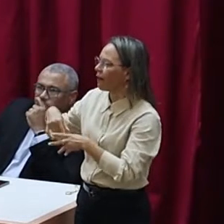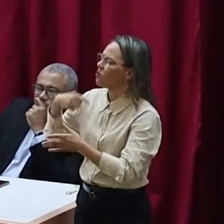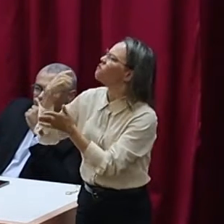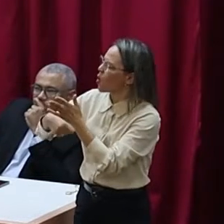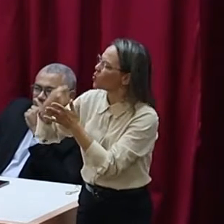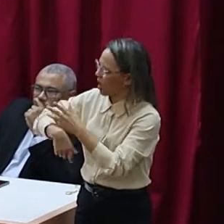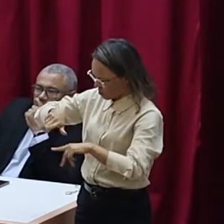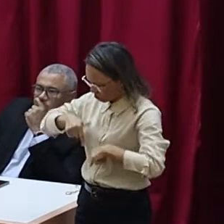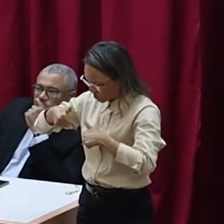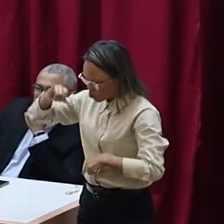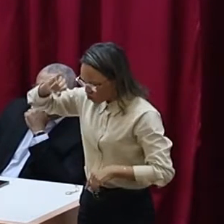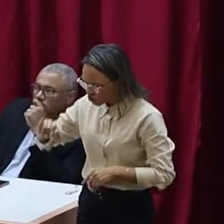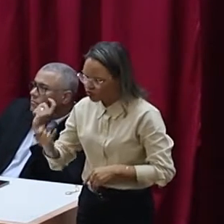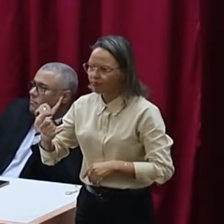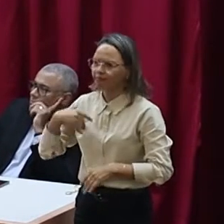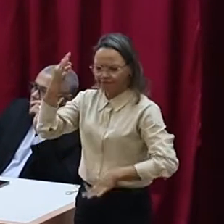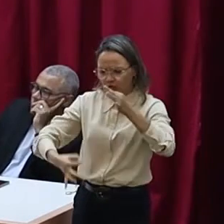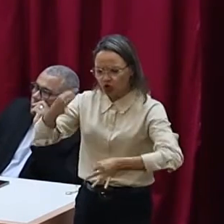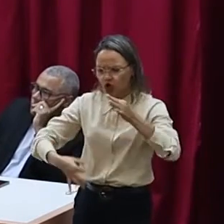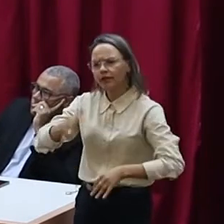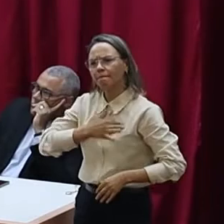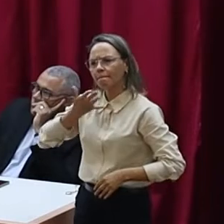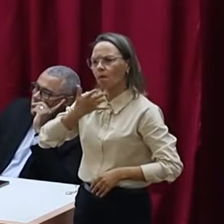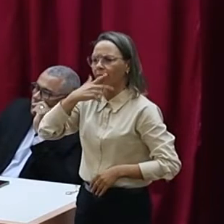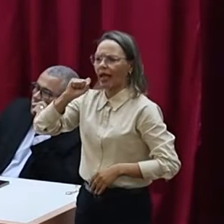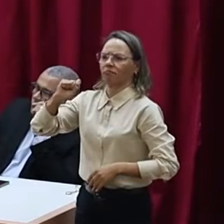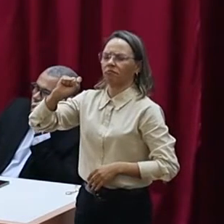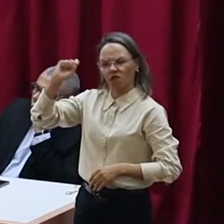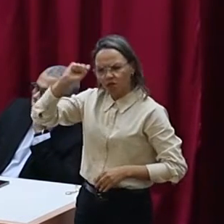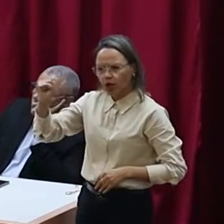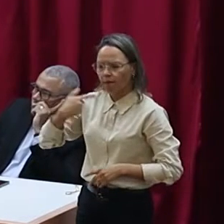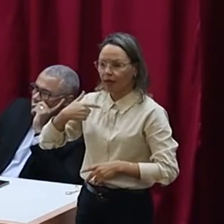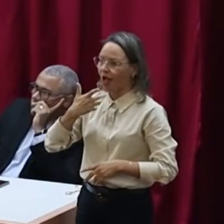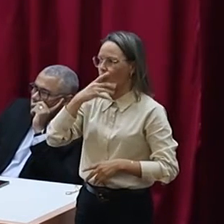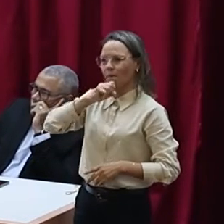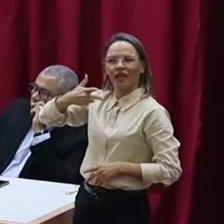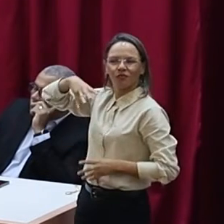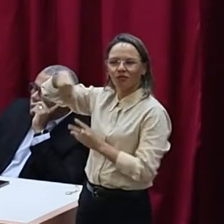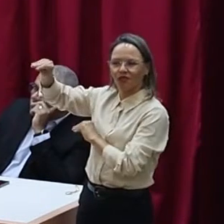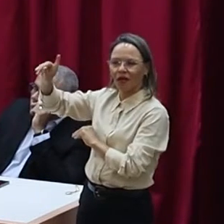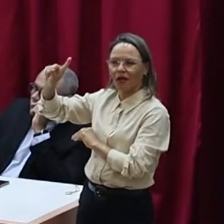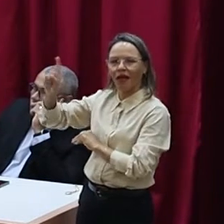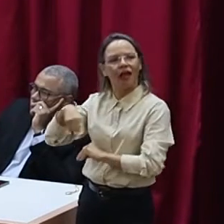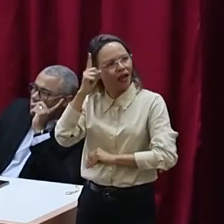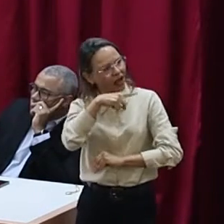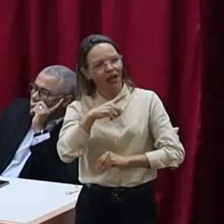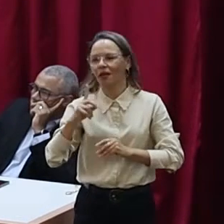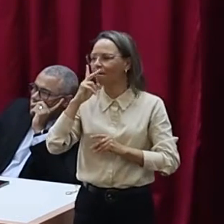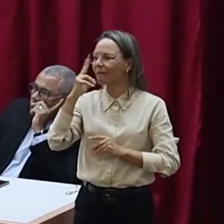lutar por justiça, né? Então, enquanto o Hamlet não fala, eu prometo, né, eu juro, o pai não vai embora. E é muito interessante que a Marielle é essa